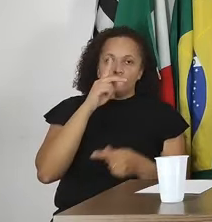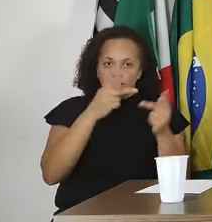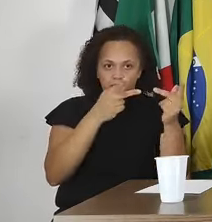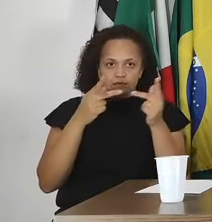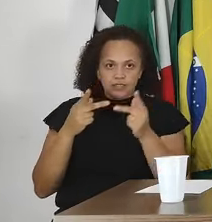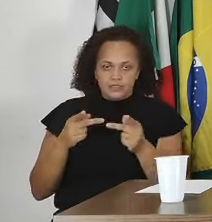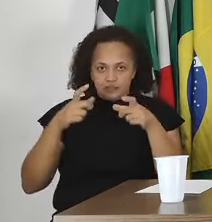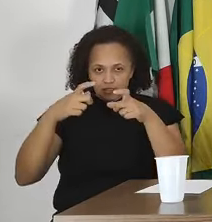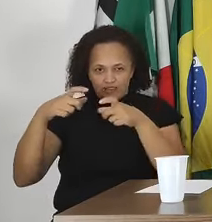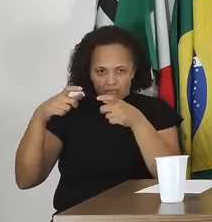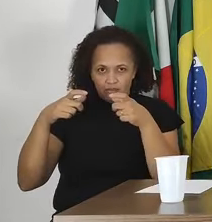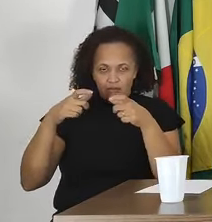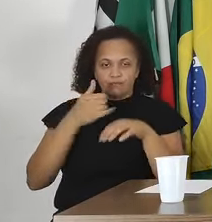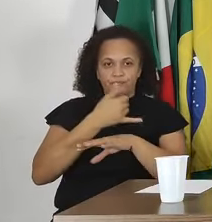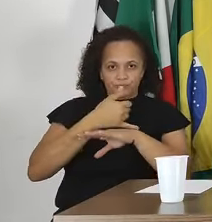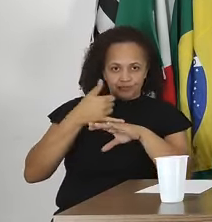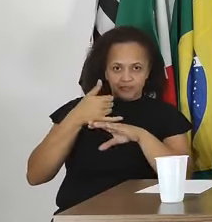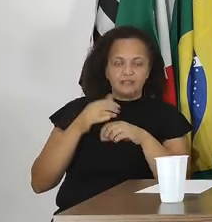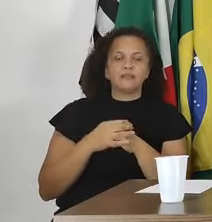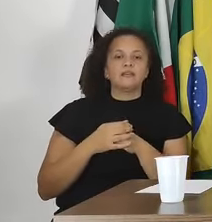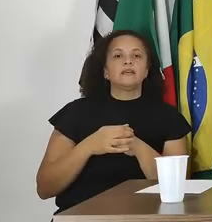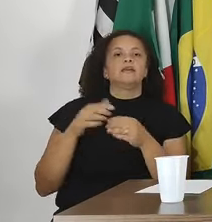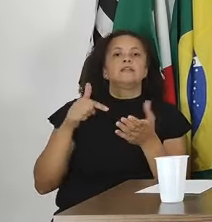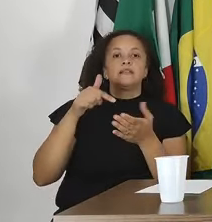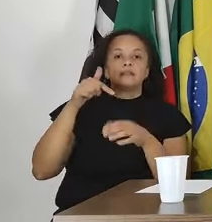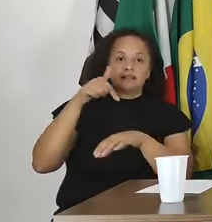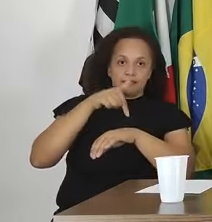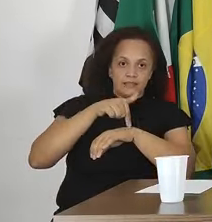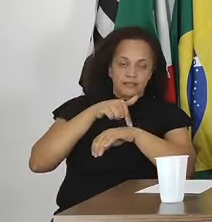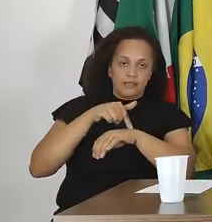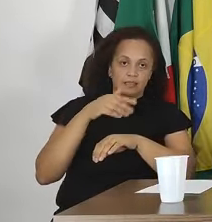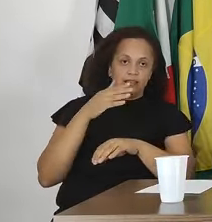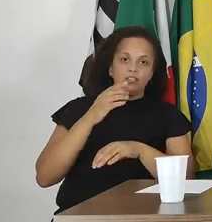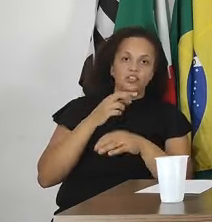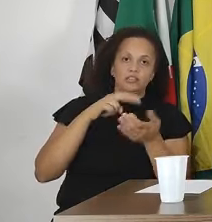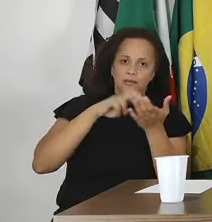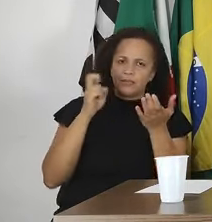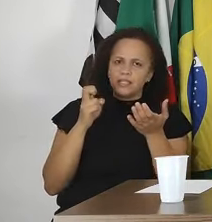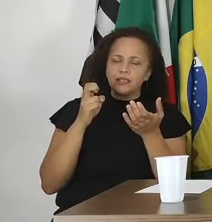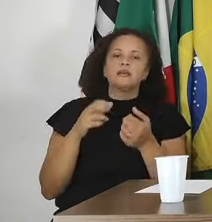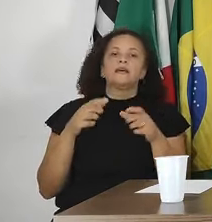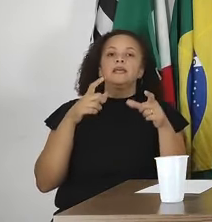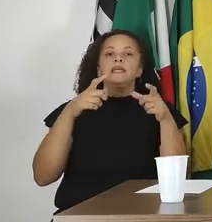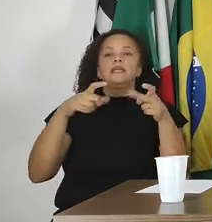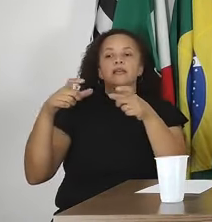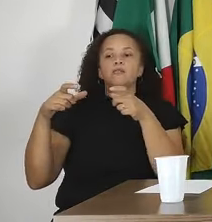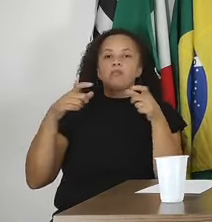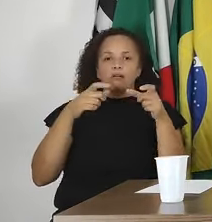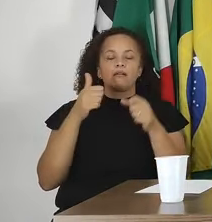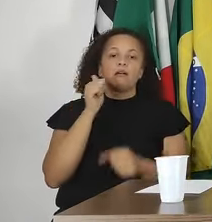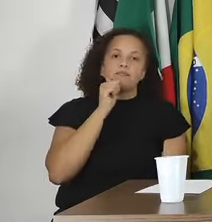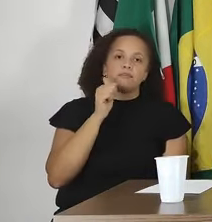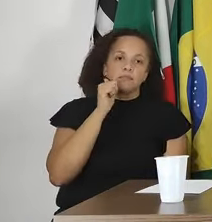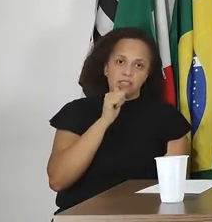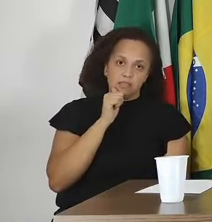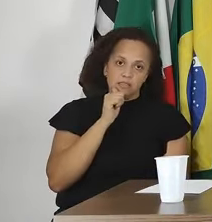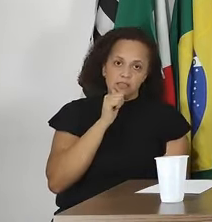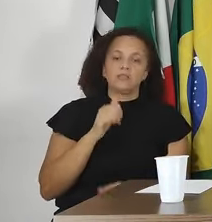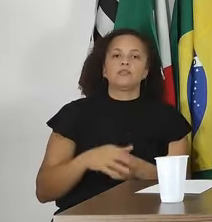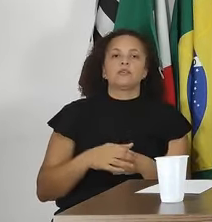horas da manhã, vão para uma clínica feminina lá em Guarulhos. E quem tiver interesse, procurar o irmão Márcio